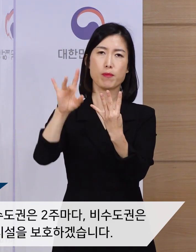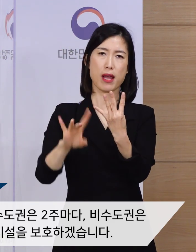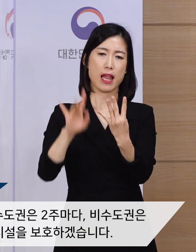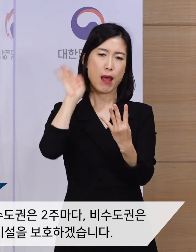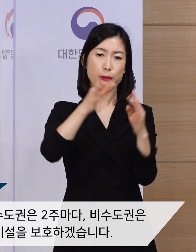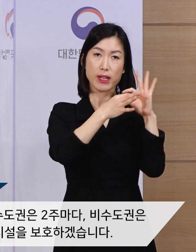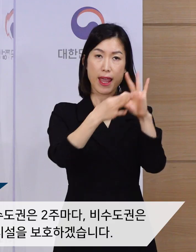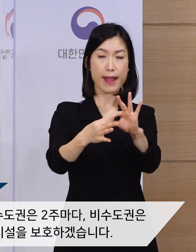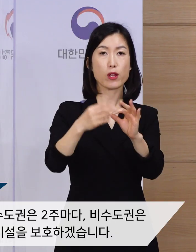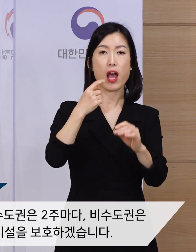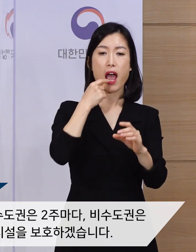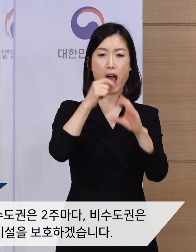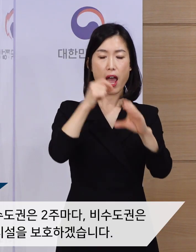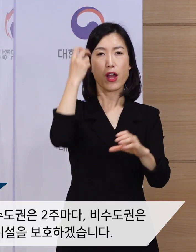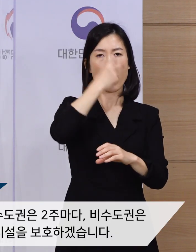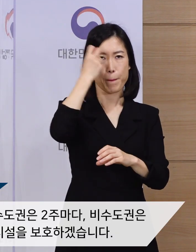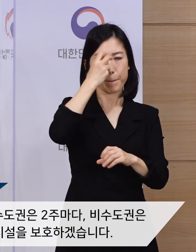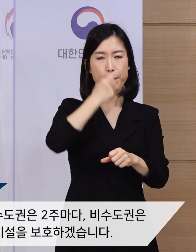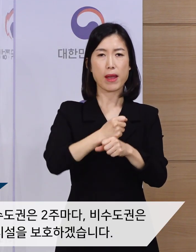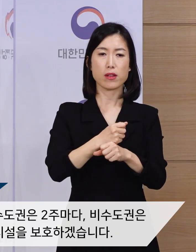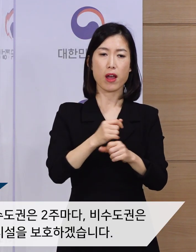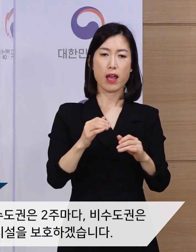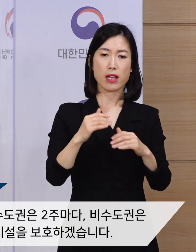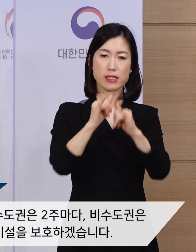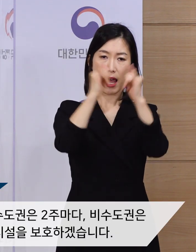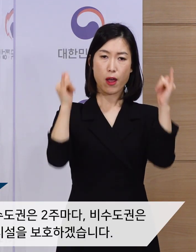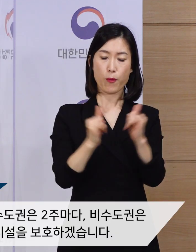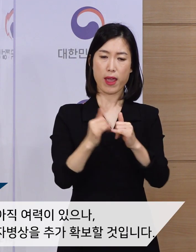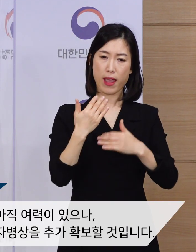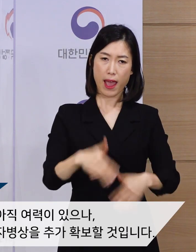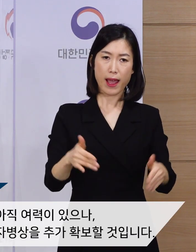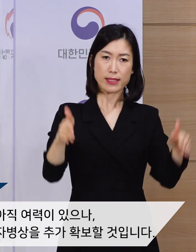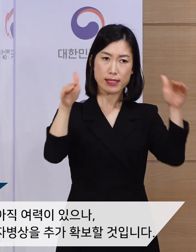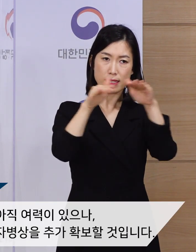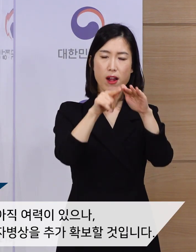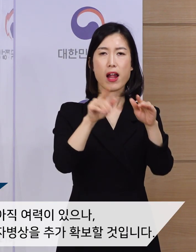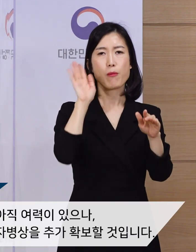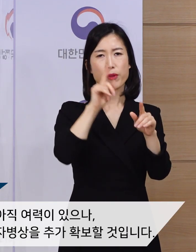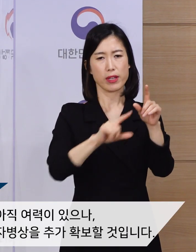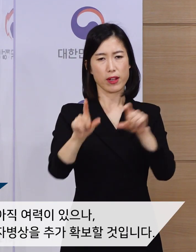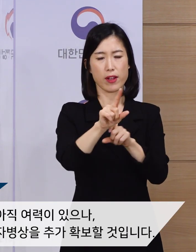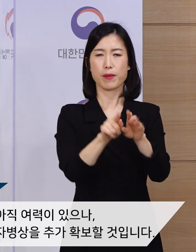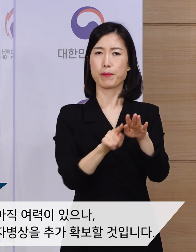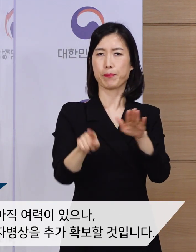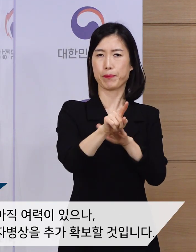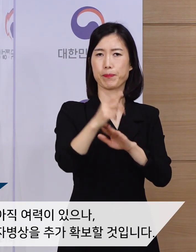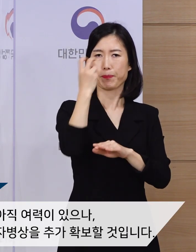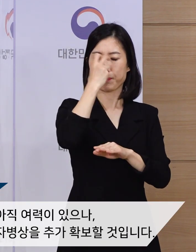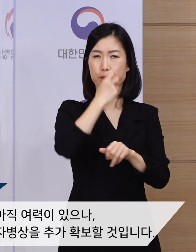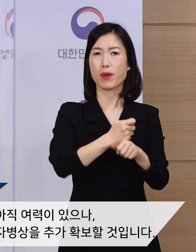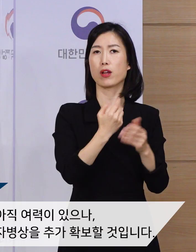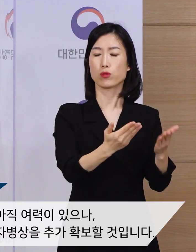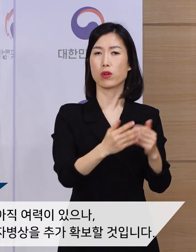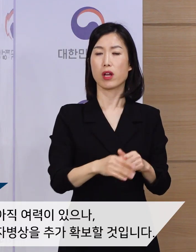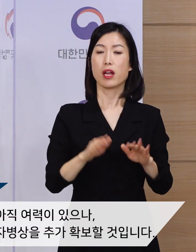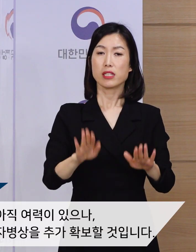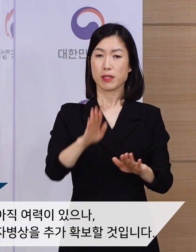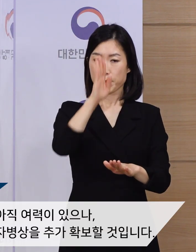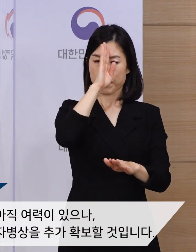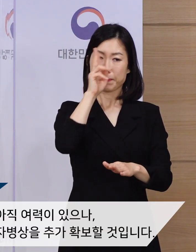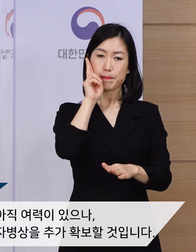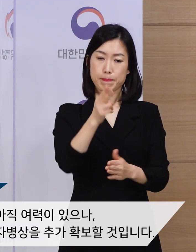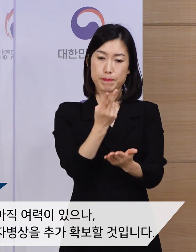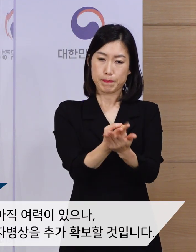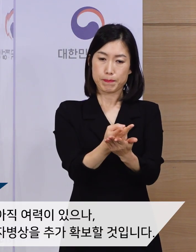진단검사를 실시하여 취약시설을 보호하겠습니다. 즉시 입원 가능한 중환자 병상은 현재